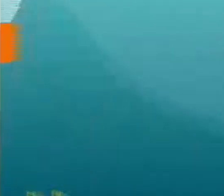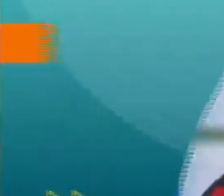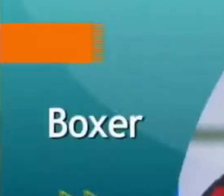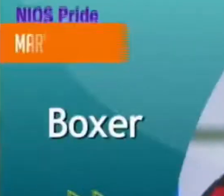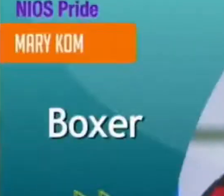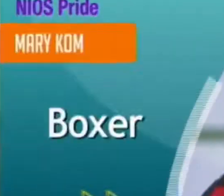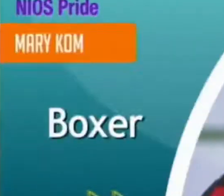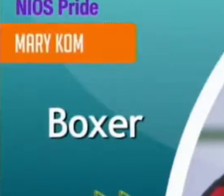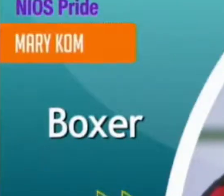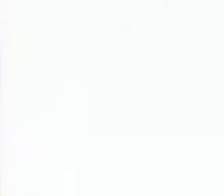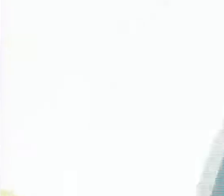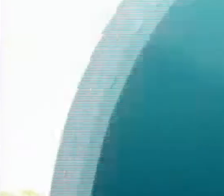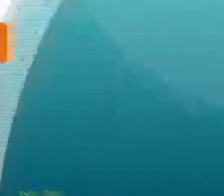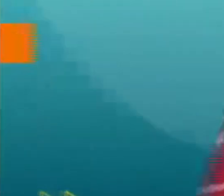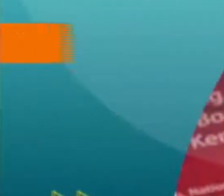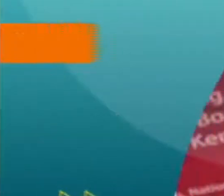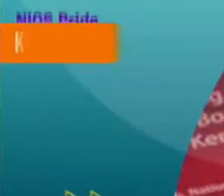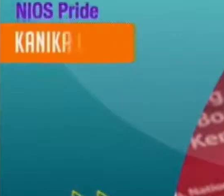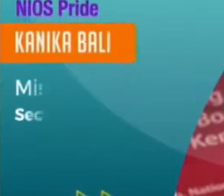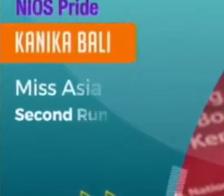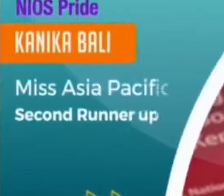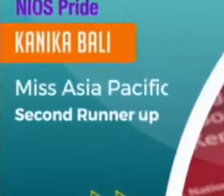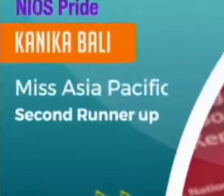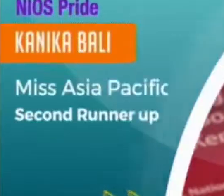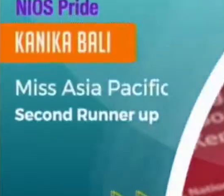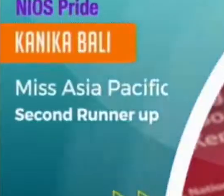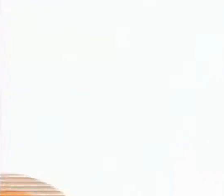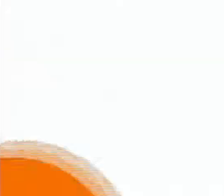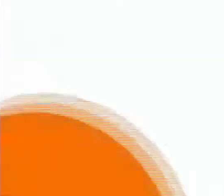चाहा केंद्र चुने हम,